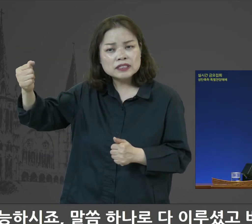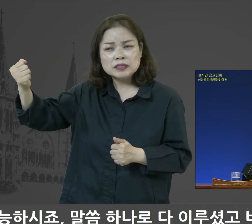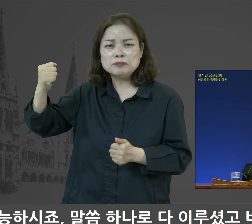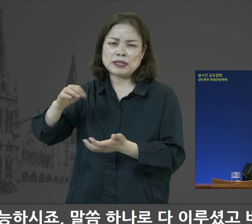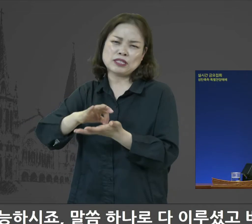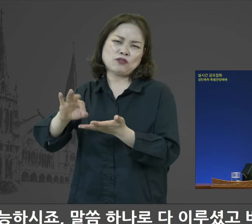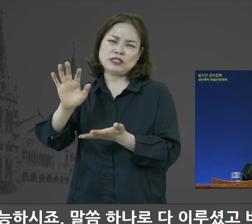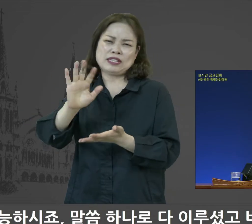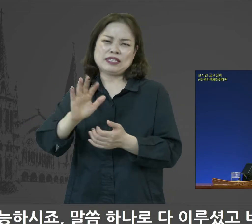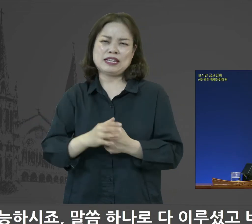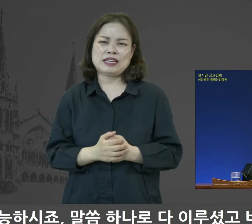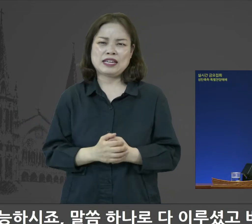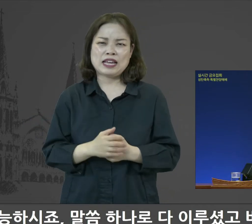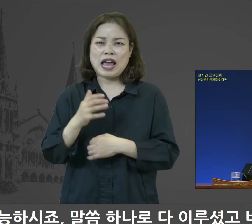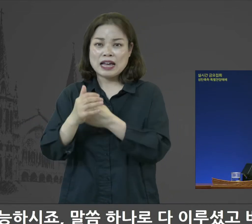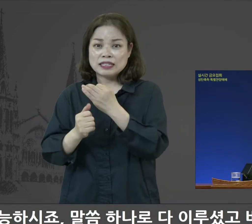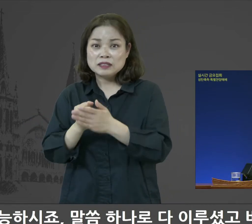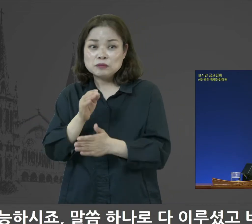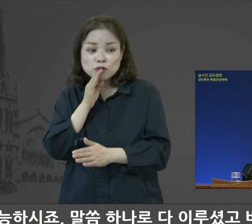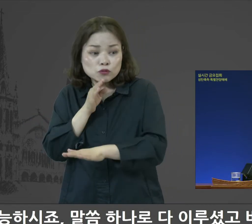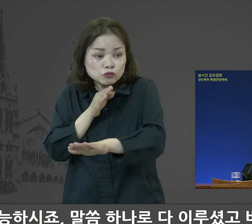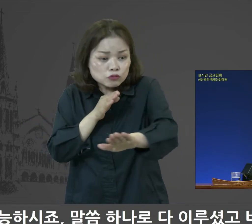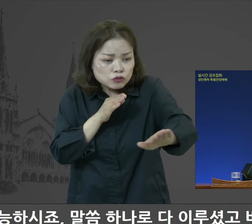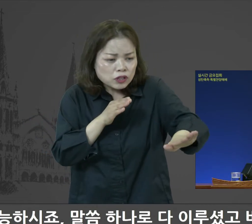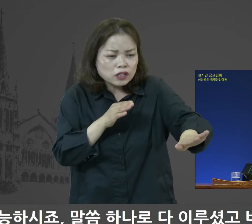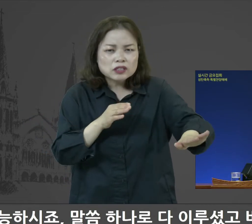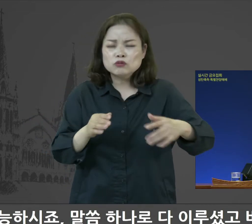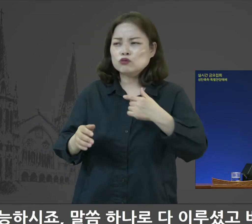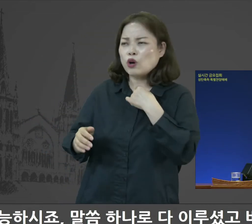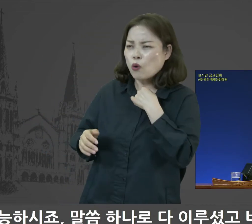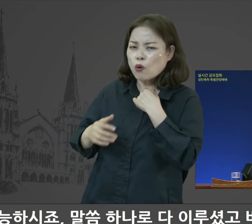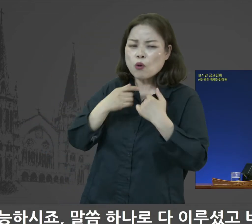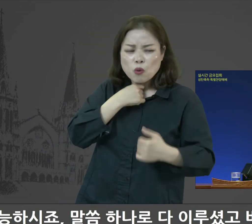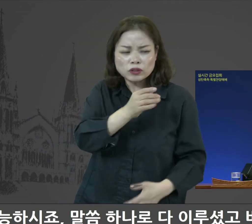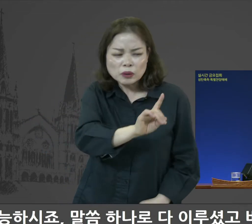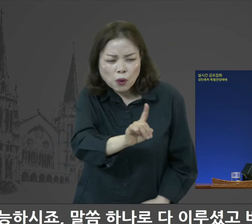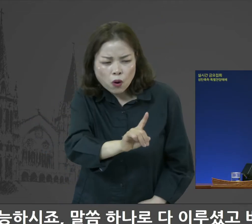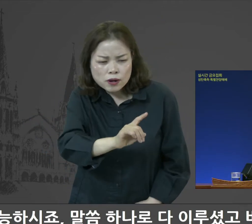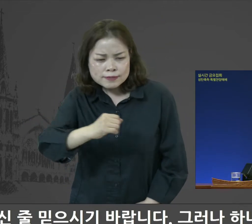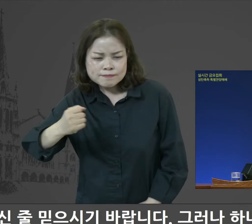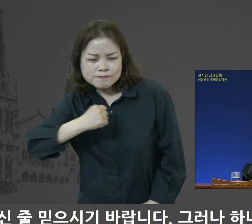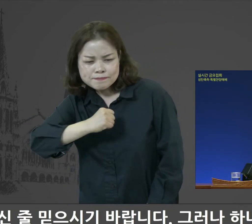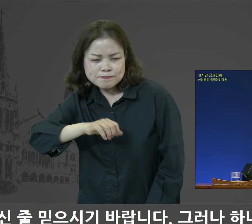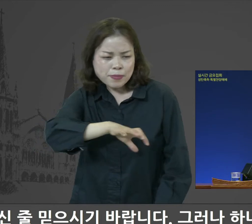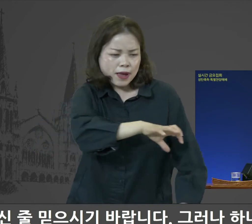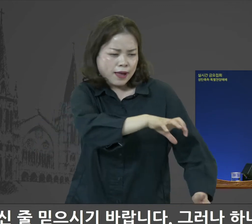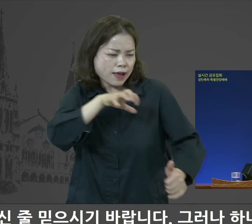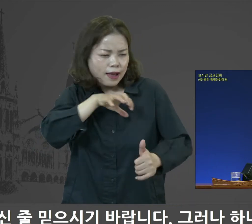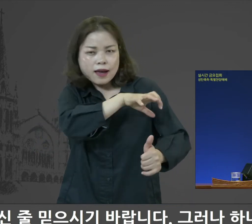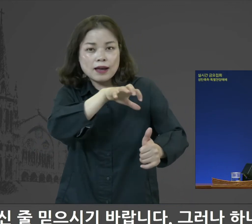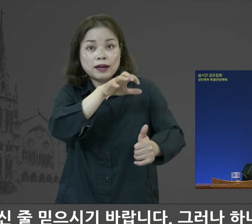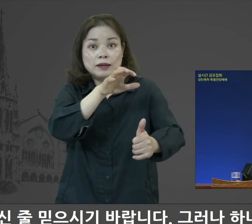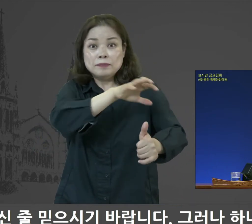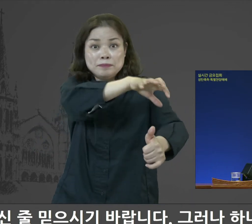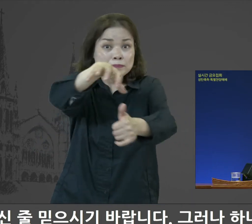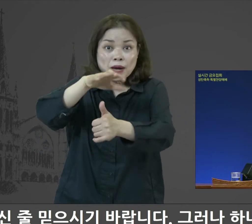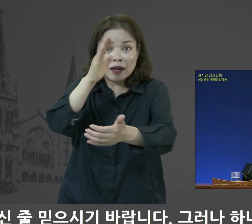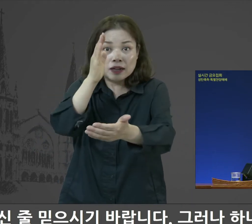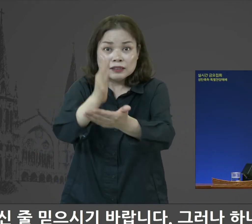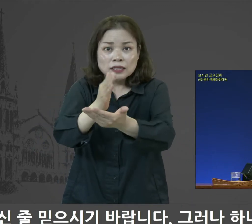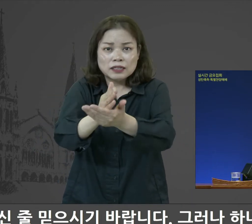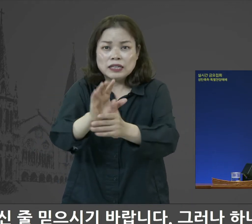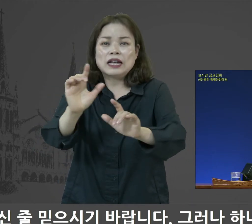게 아닙니다. 하나님이 정말 우리에게 원하시는 것은 그 힘으로 강압해서 우리를 따르게 하시는 게 아니라, 우리의